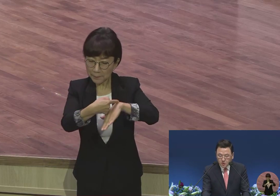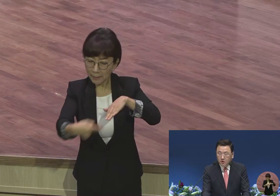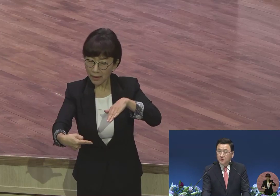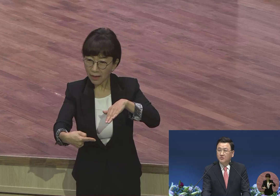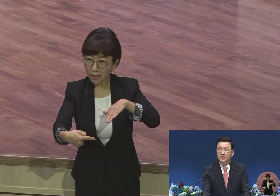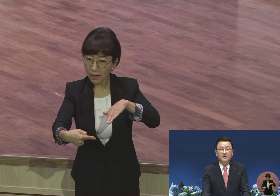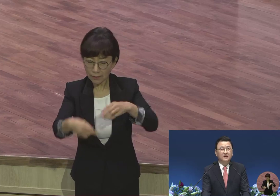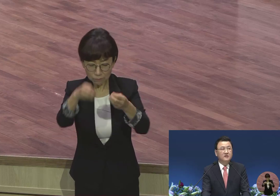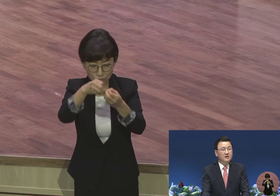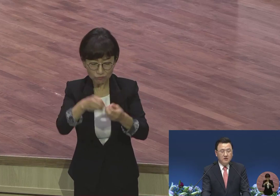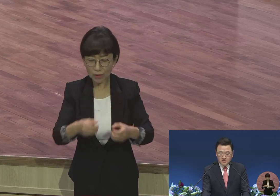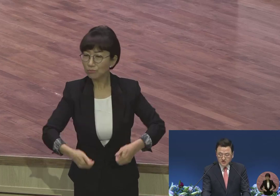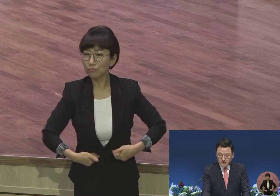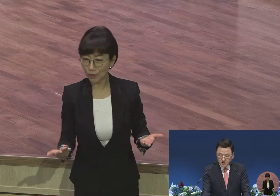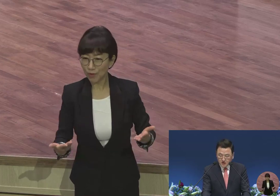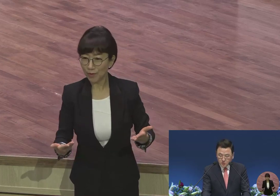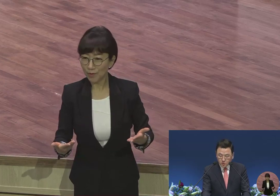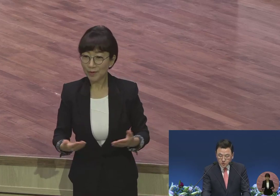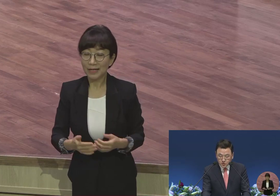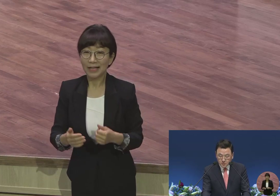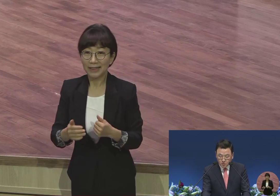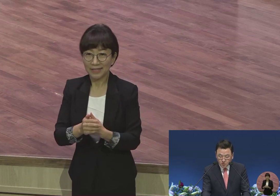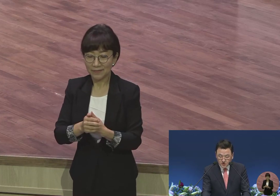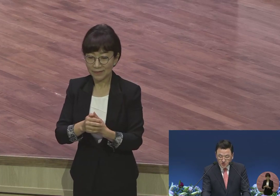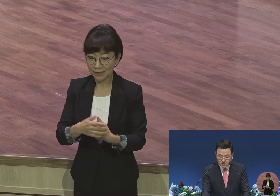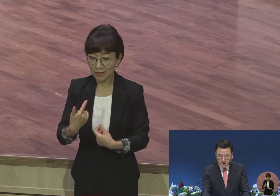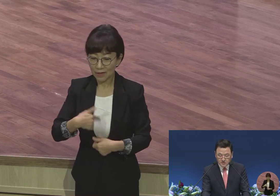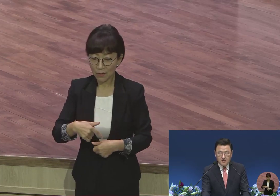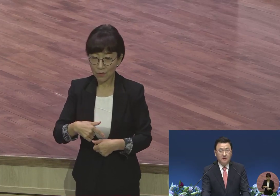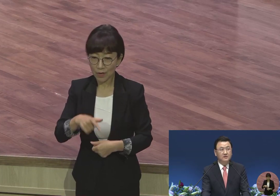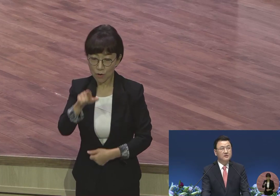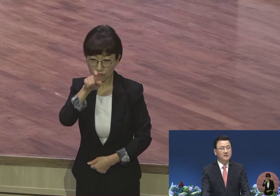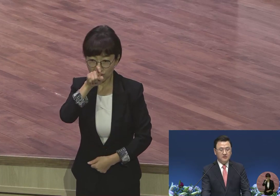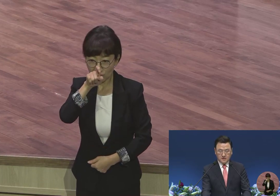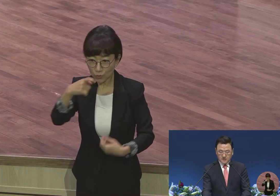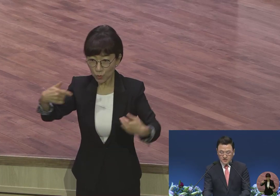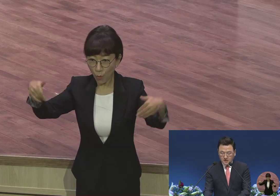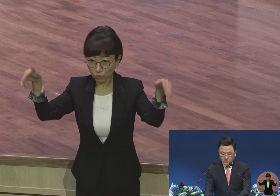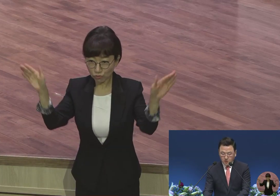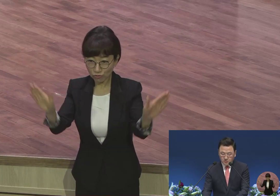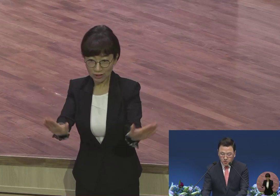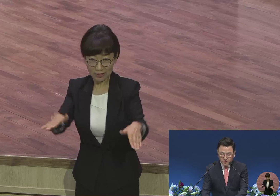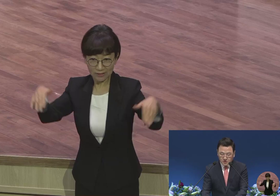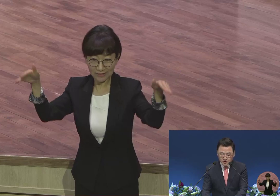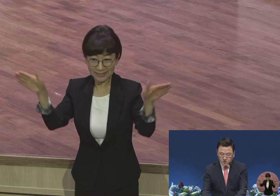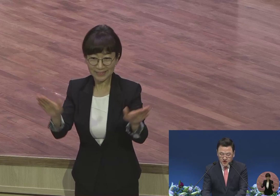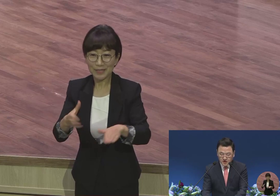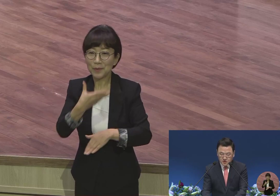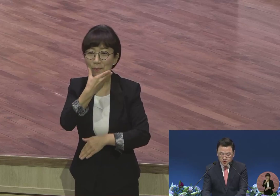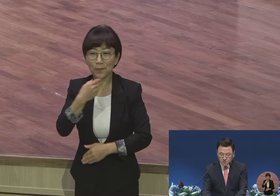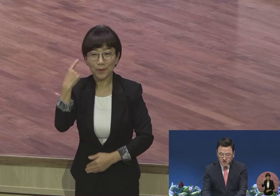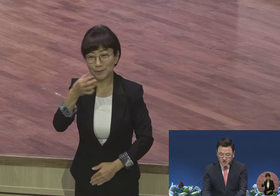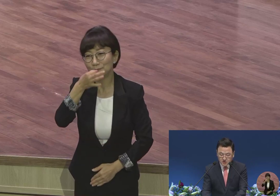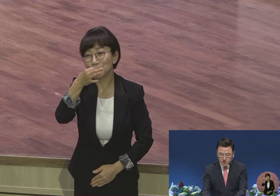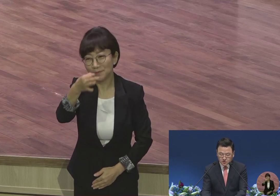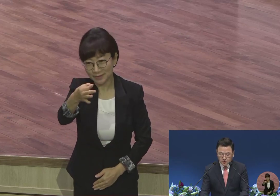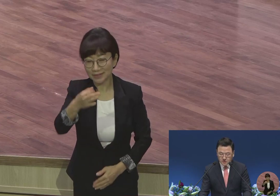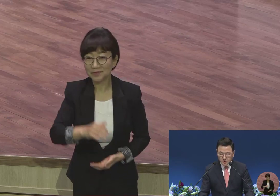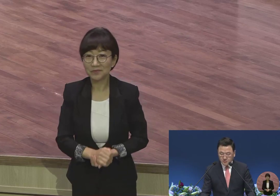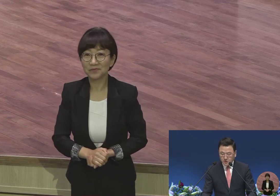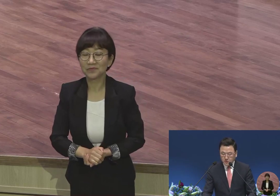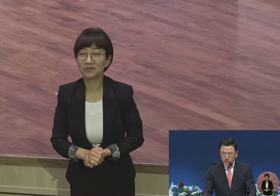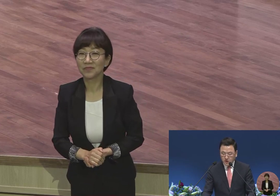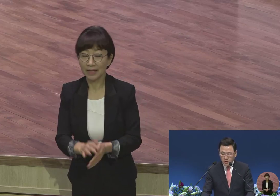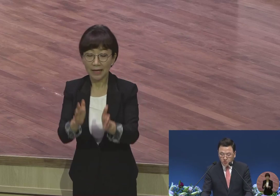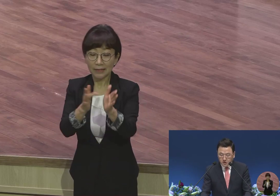요한복음에 족보가 없습니다. 신학자들은 독수리 복음이라고 말합니다. 요한복음은 예수님 행하신 수많은 기적